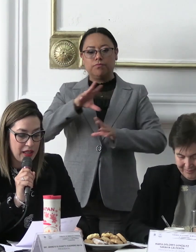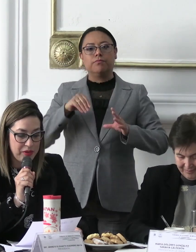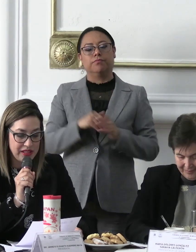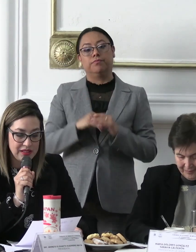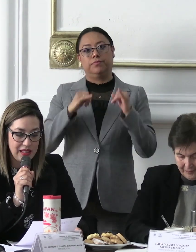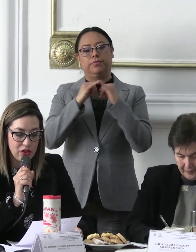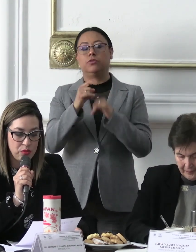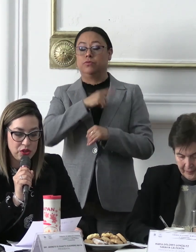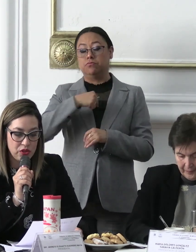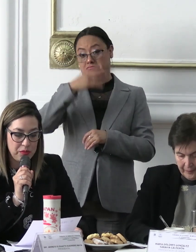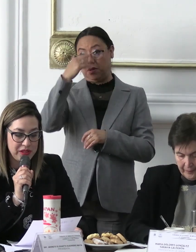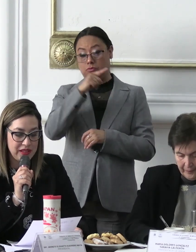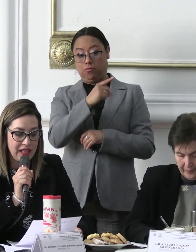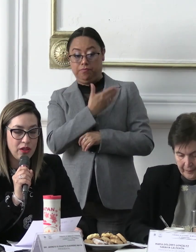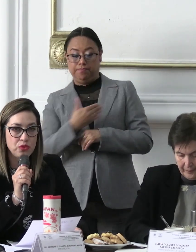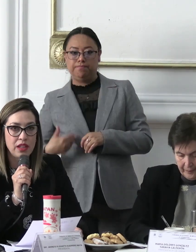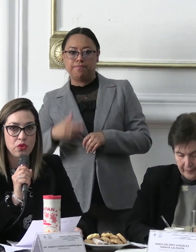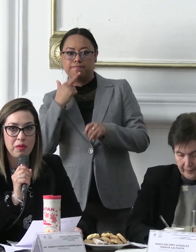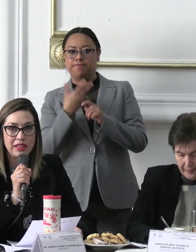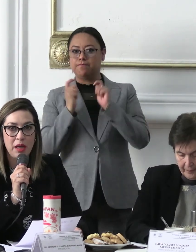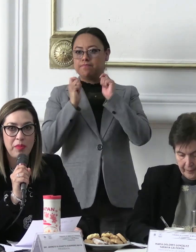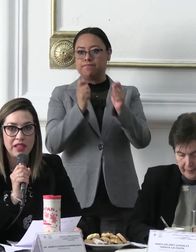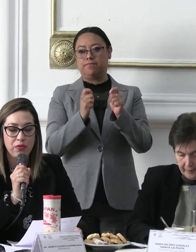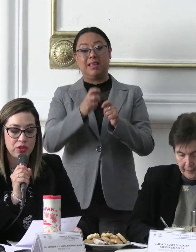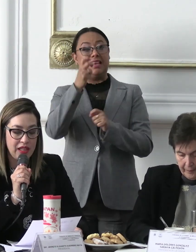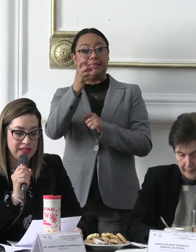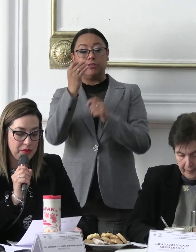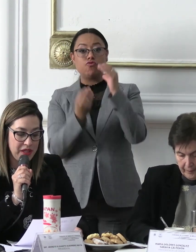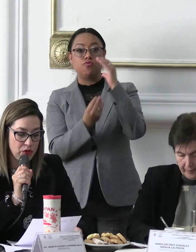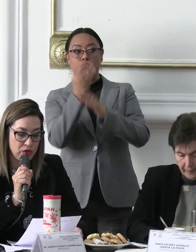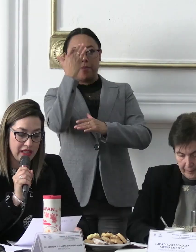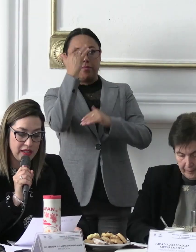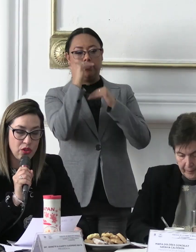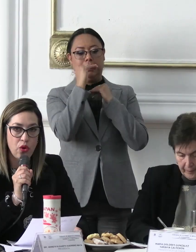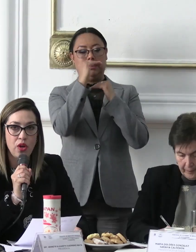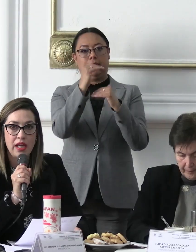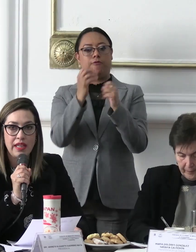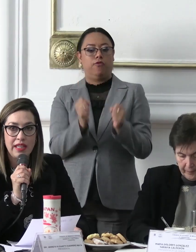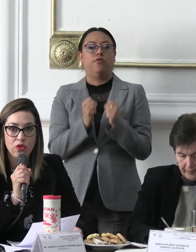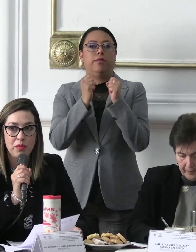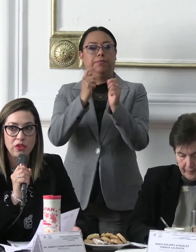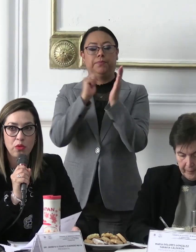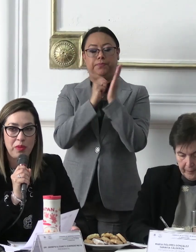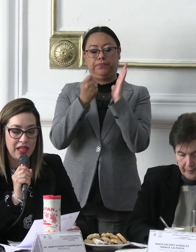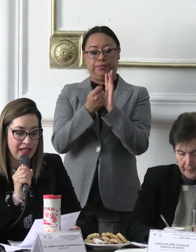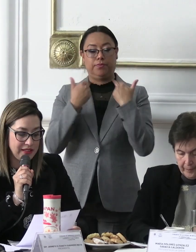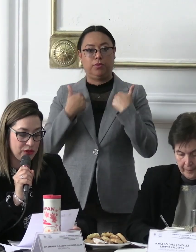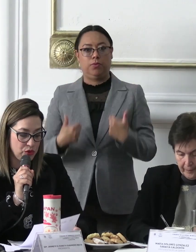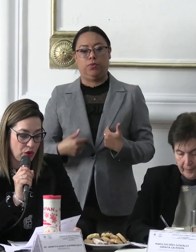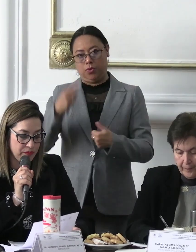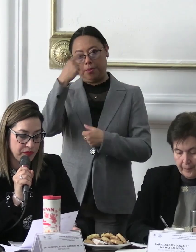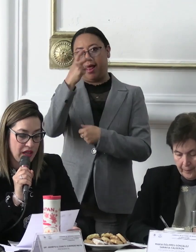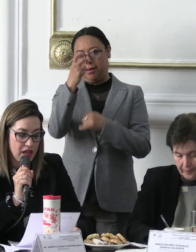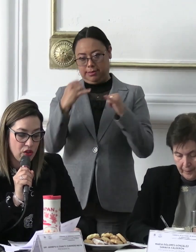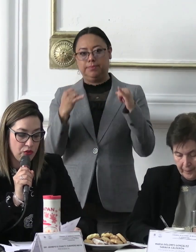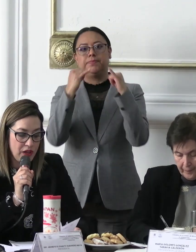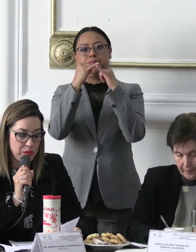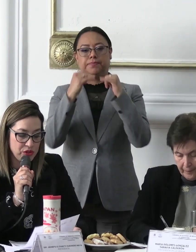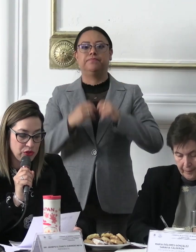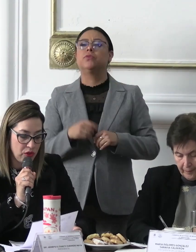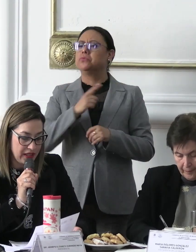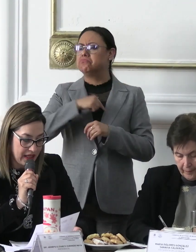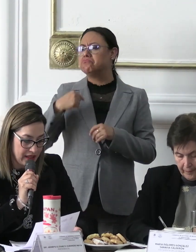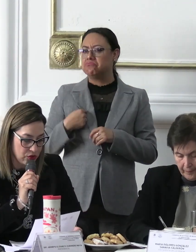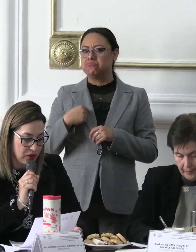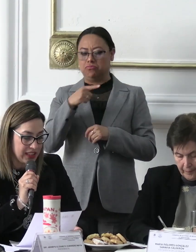su llegada a la presidencia de la Comisión representa una nueva etapa de fortalecimiento técnico y humano para la institución.